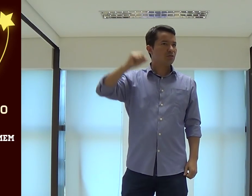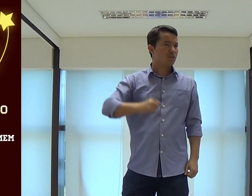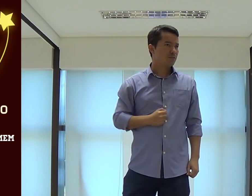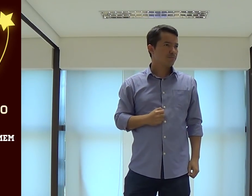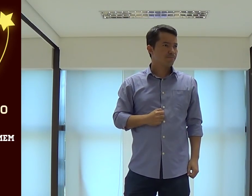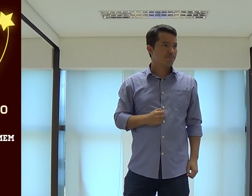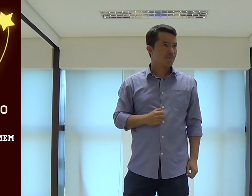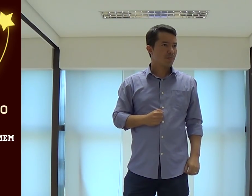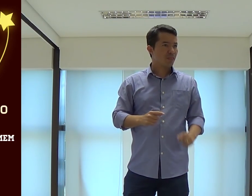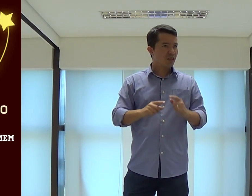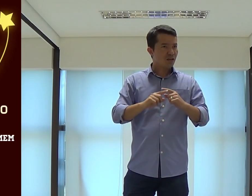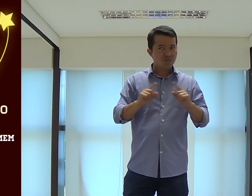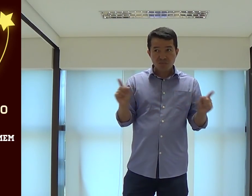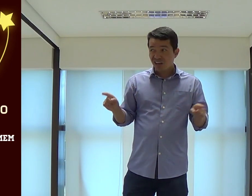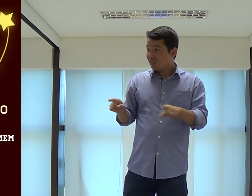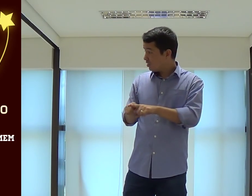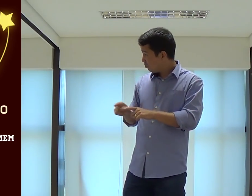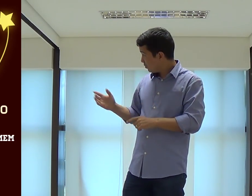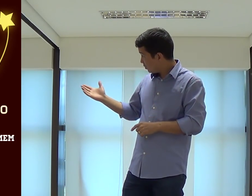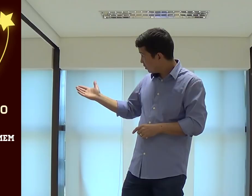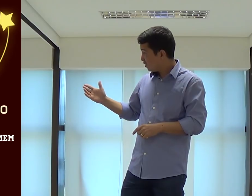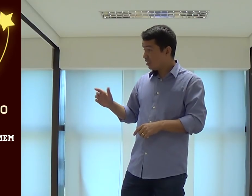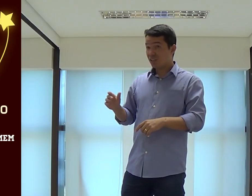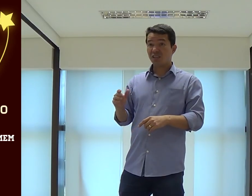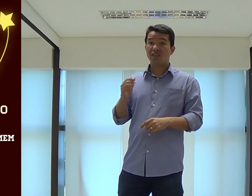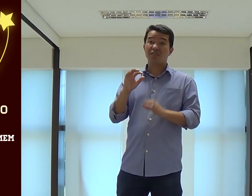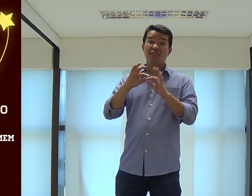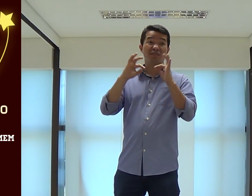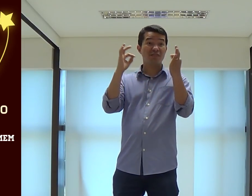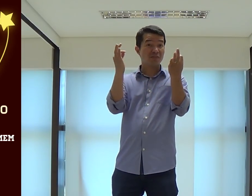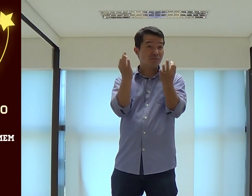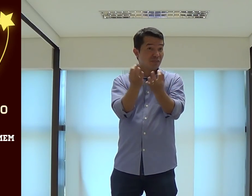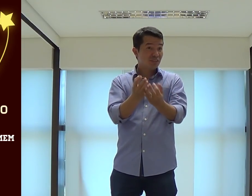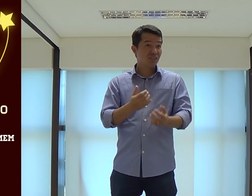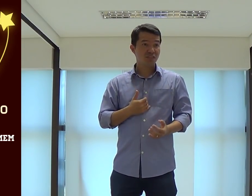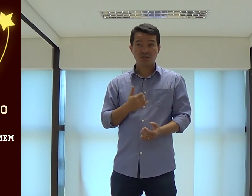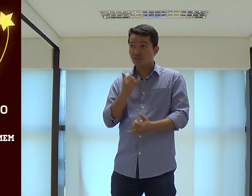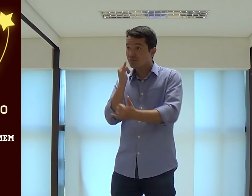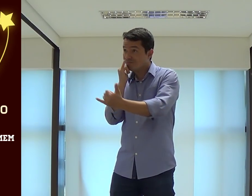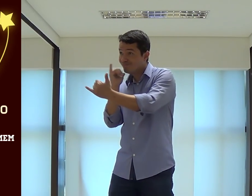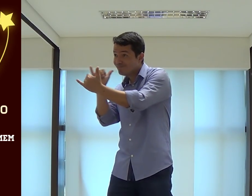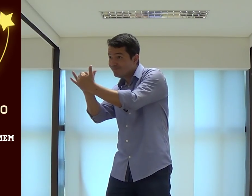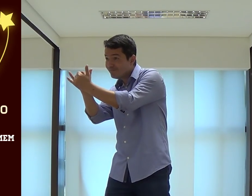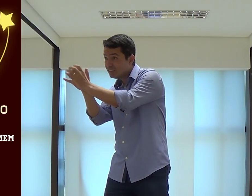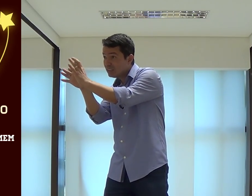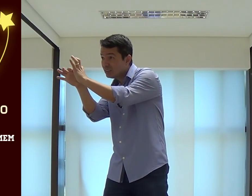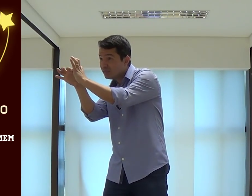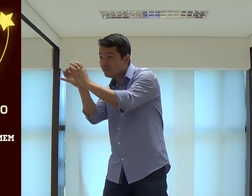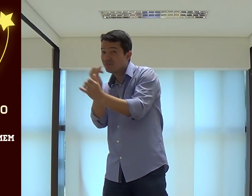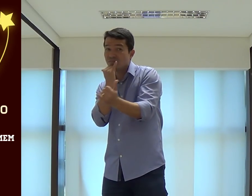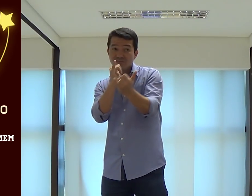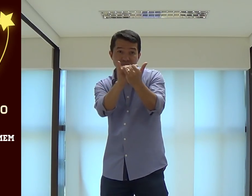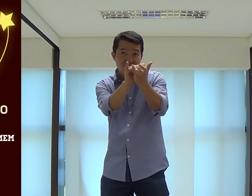Sempre junto com Ele. Mas também é um tempo de reconciliação com a família, de